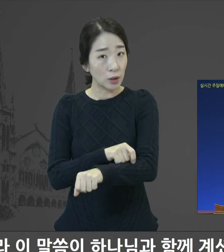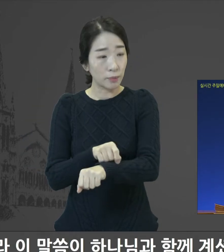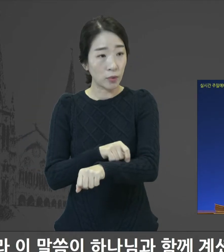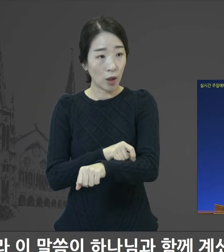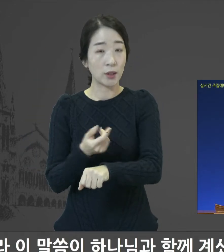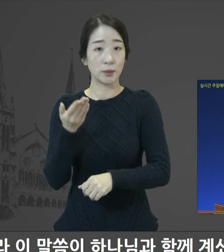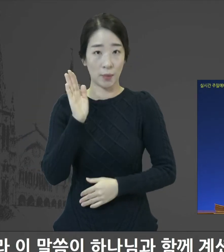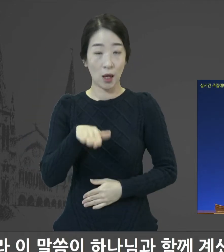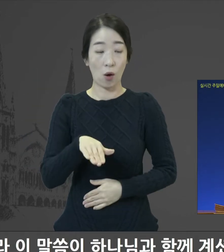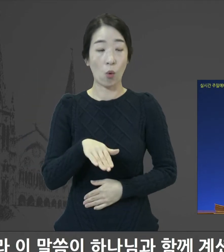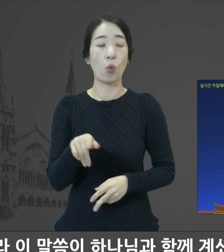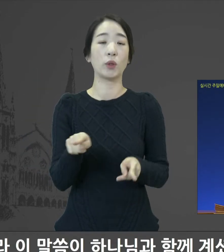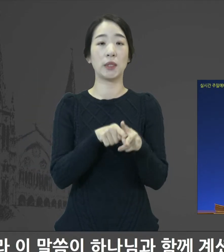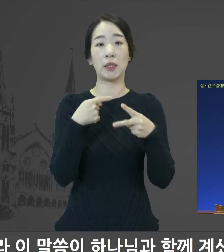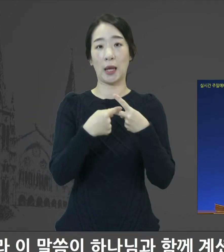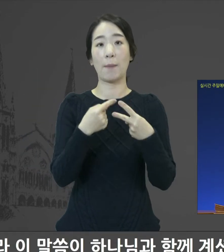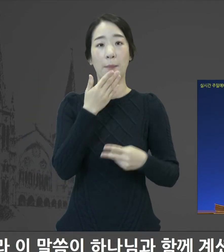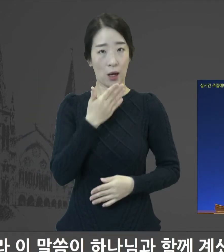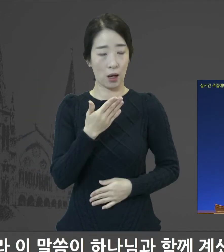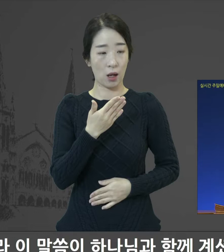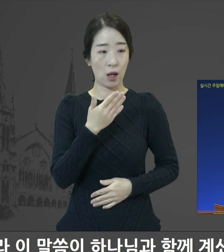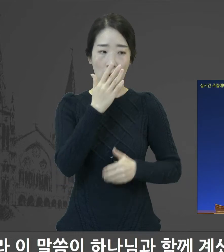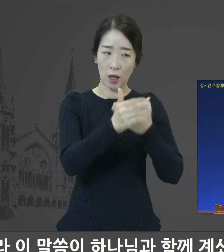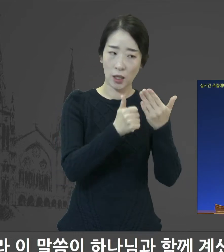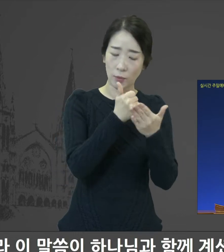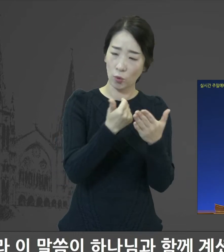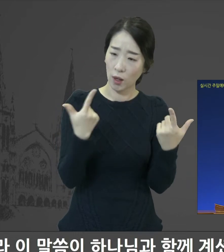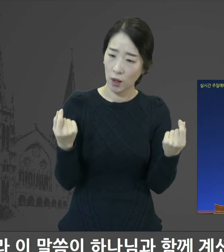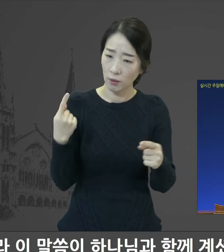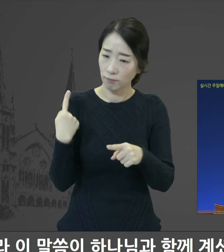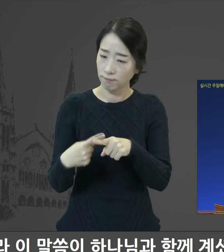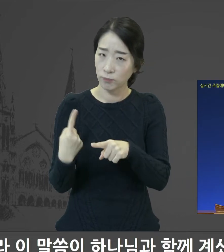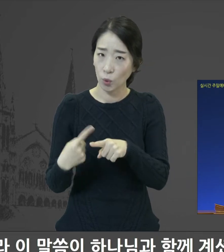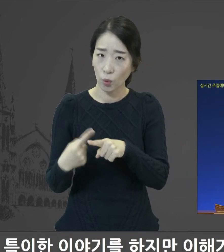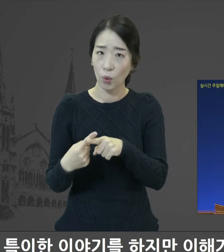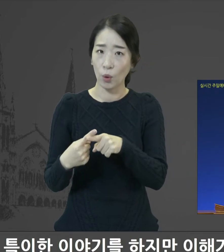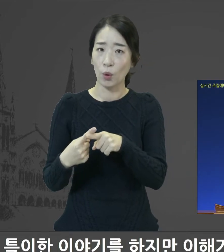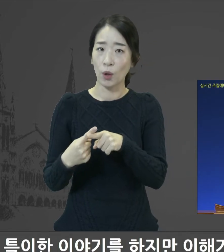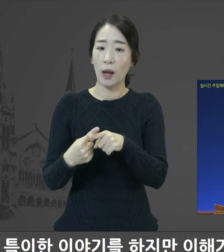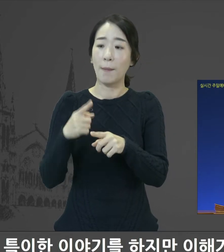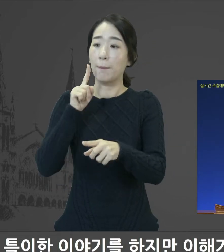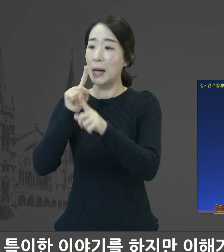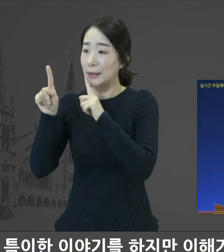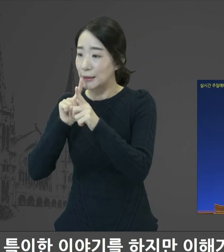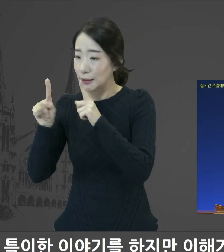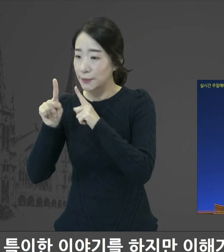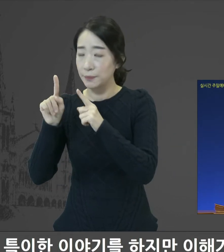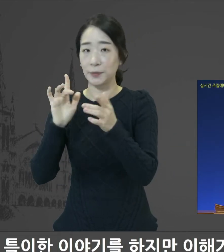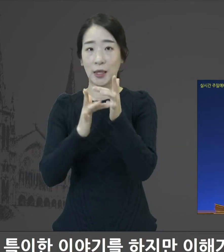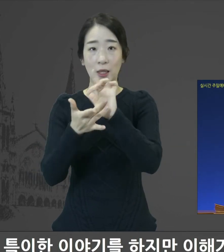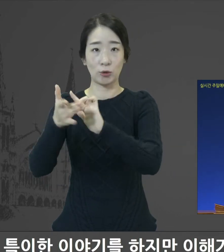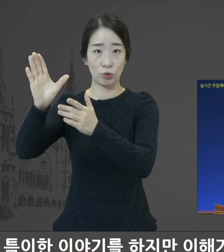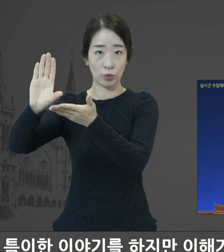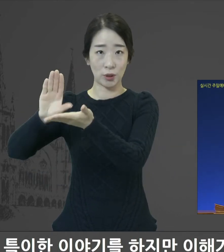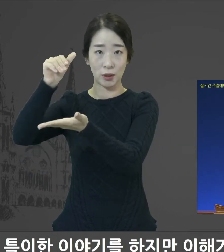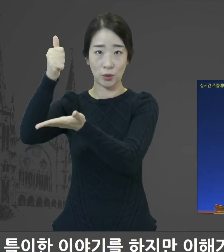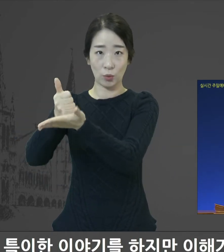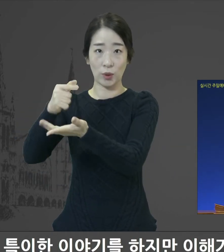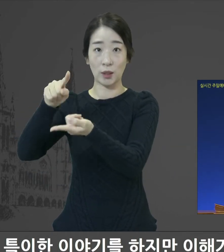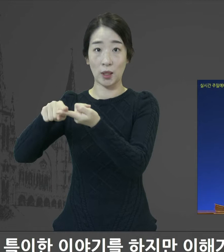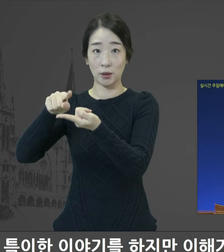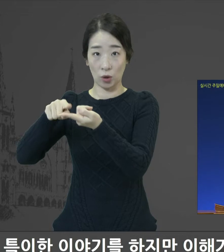됩니다. 하나님과 같으면서 또 하나님과 독립된 분, 말씀 예수 그리스도를 말하는